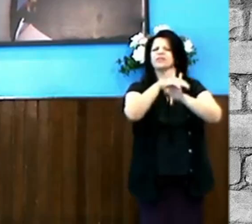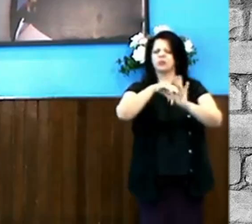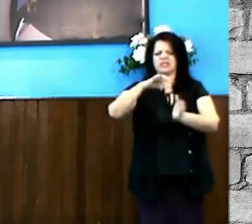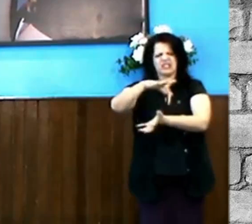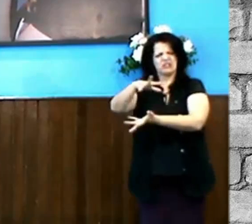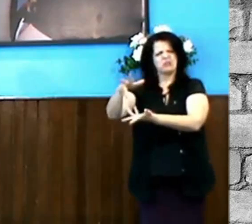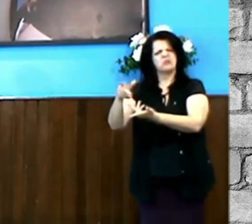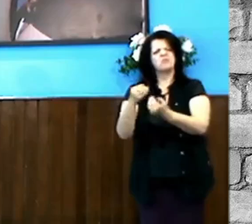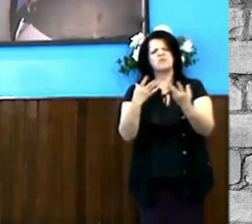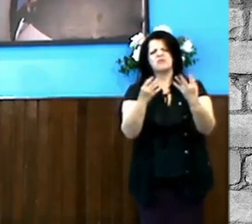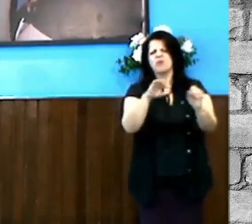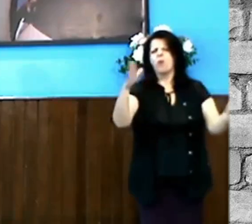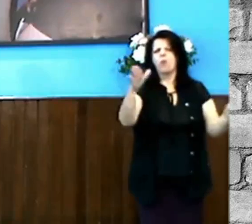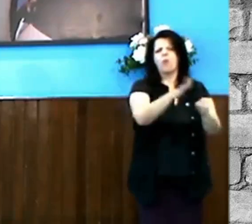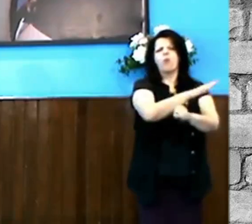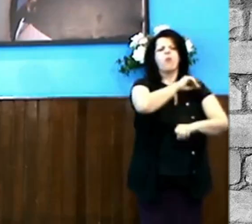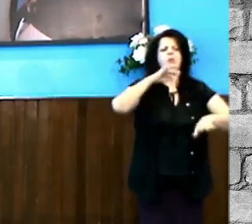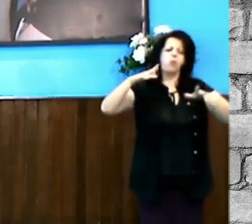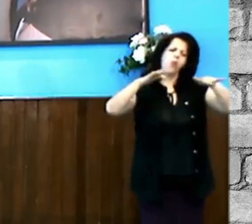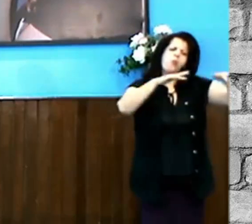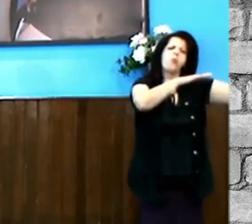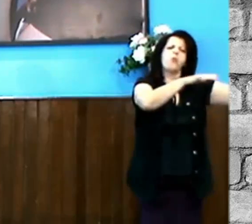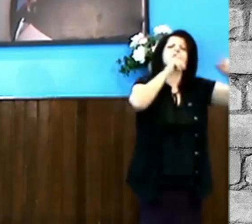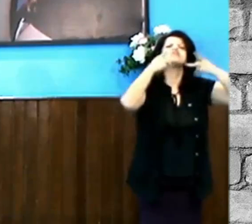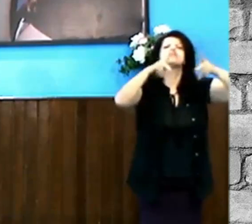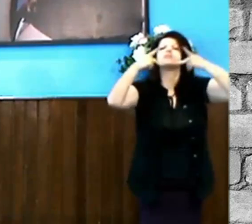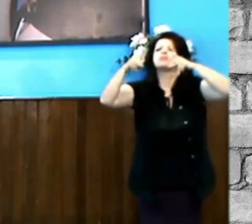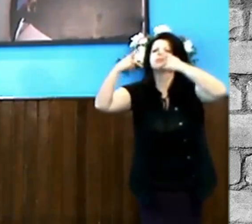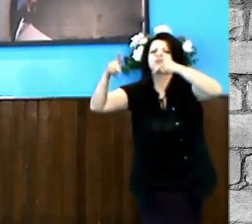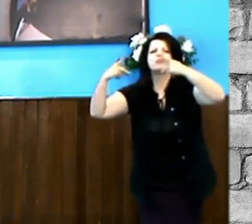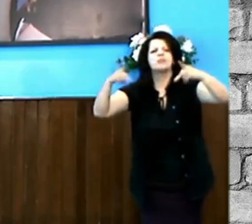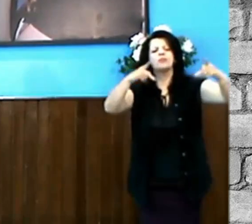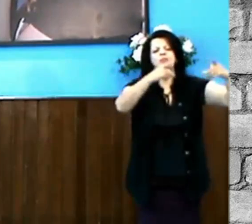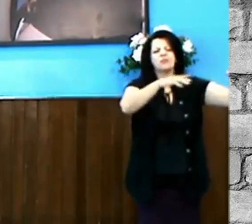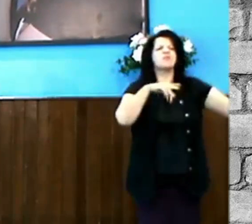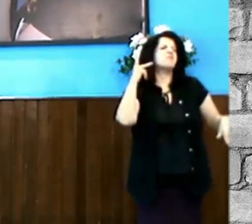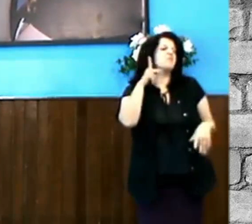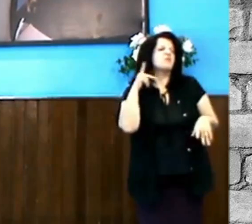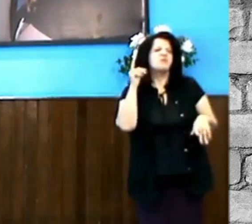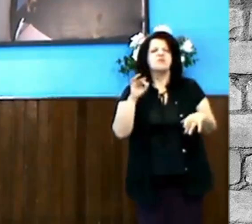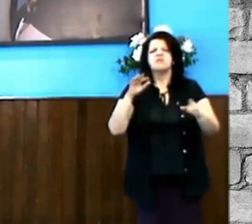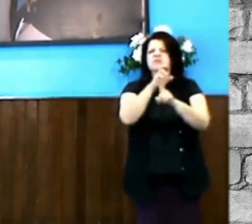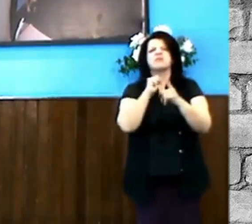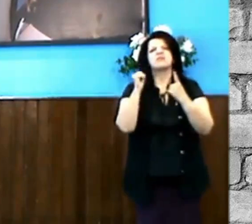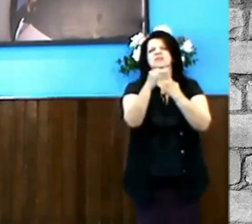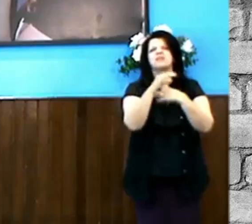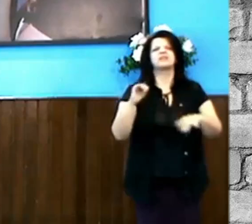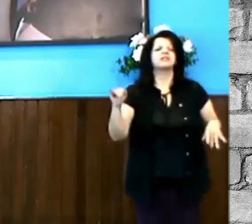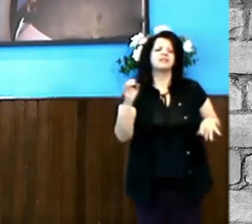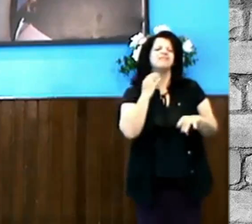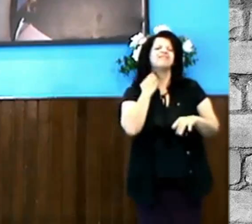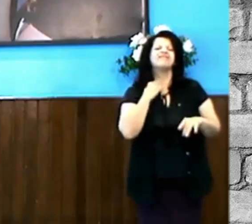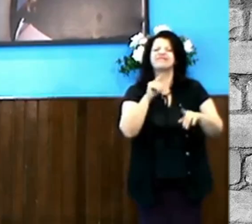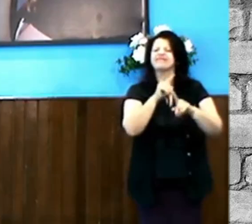isso, infelizmente, especialmente na época que a gente vive, de tanta polarização política e ideológica. A Bíblia fala que nós não